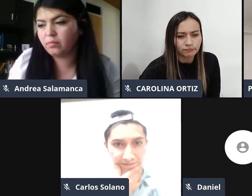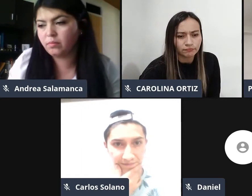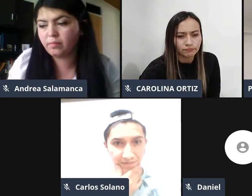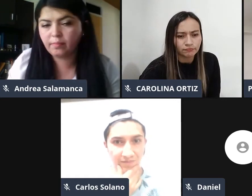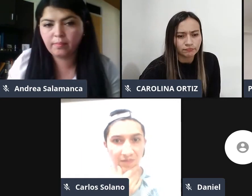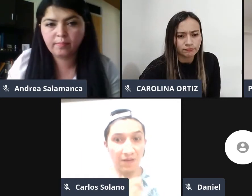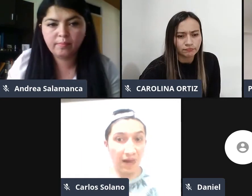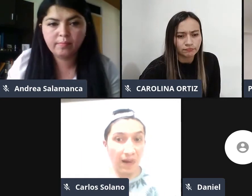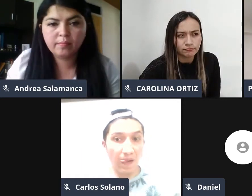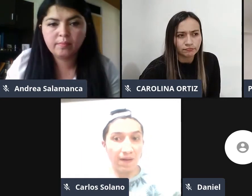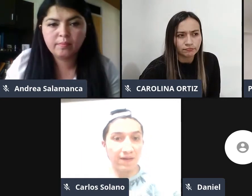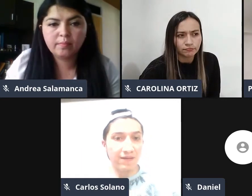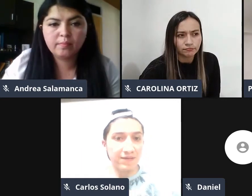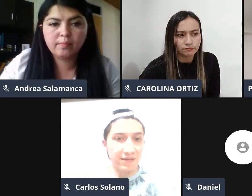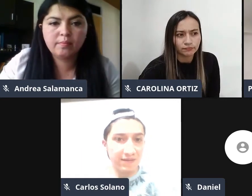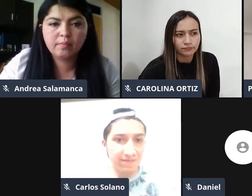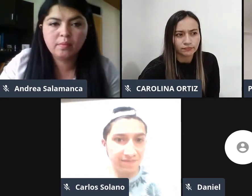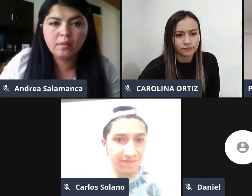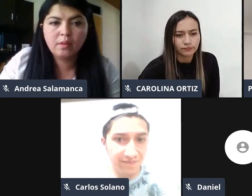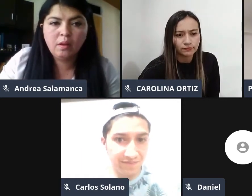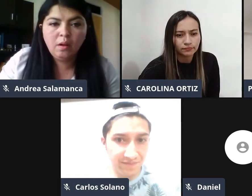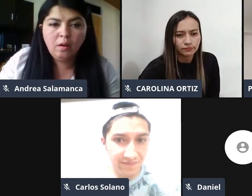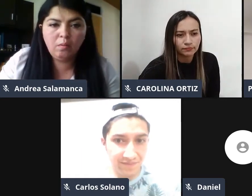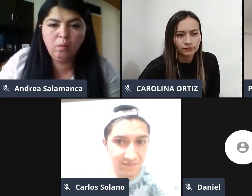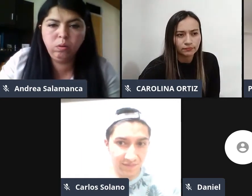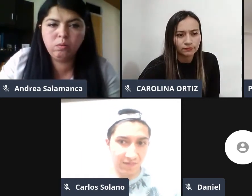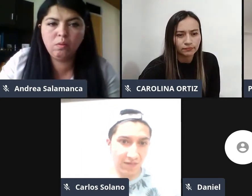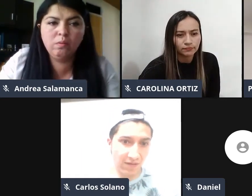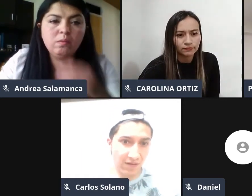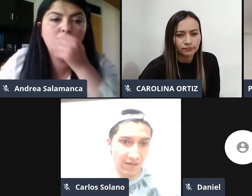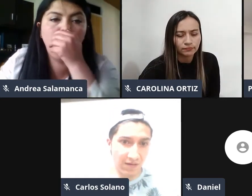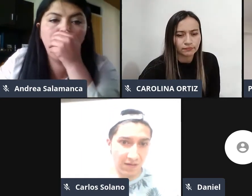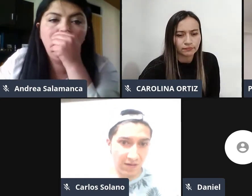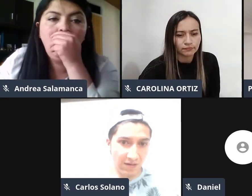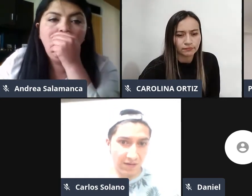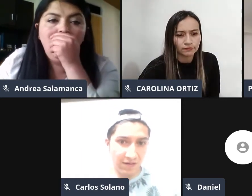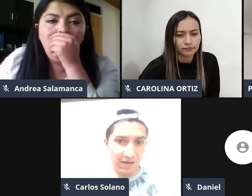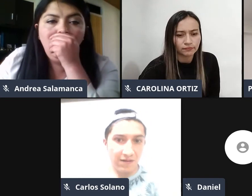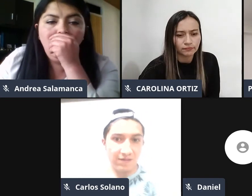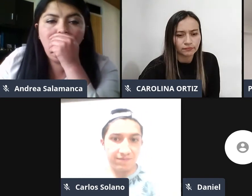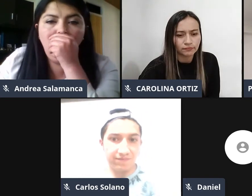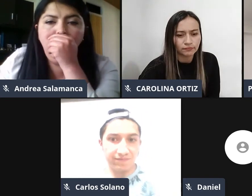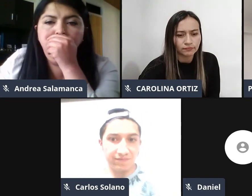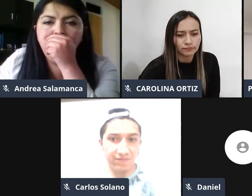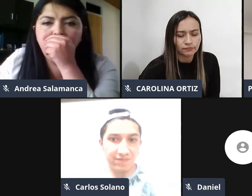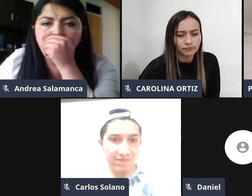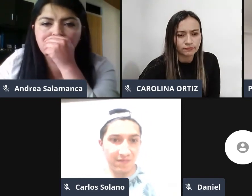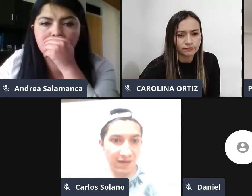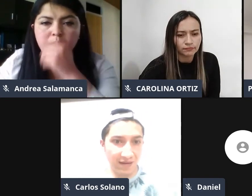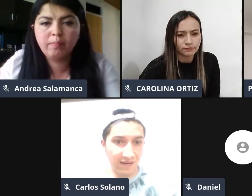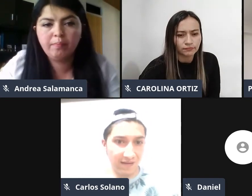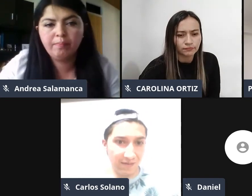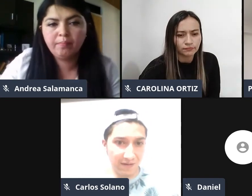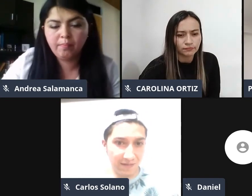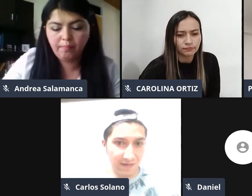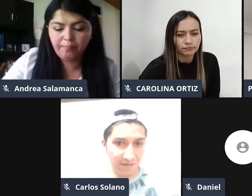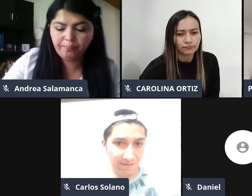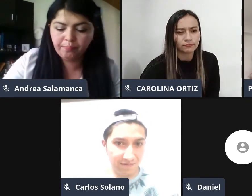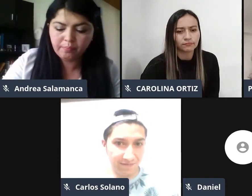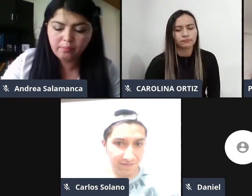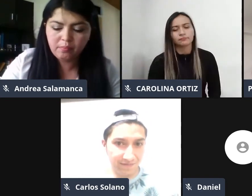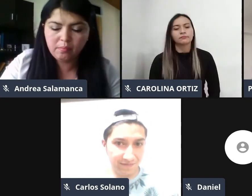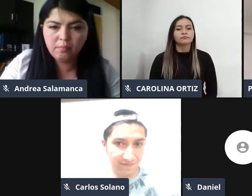más dramáticas por las formas de vida que están siendo afectadas. Así que